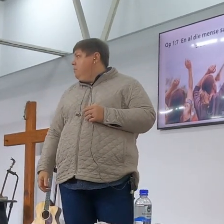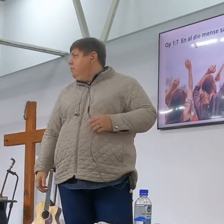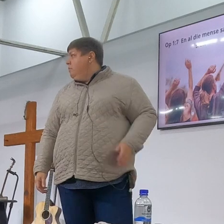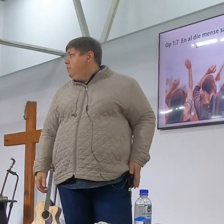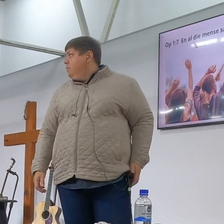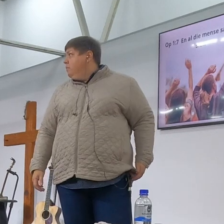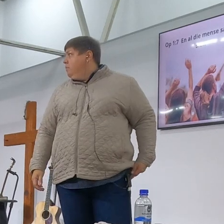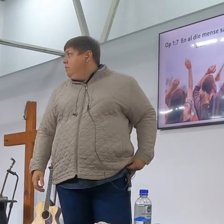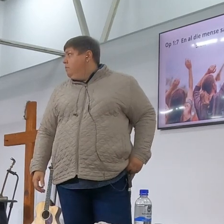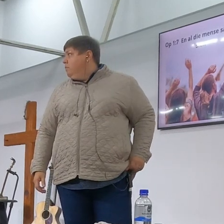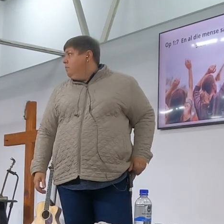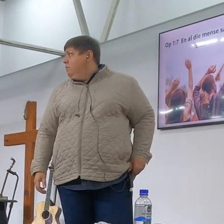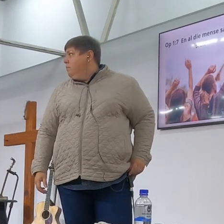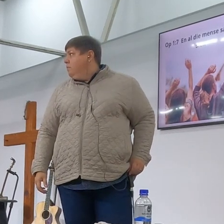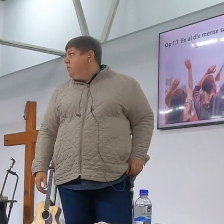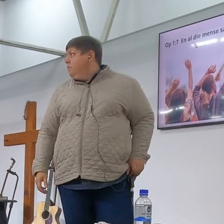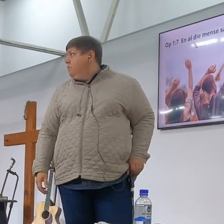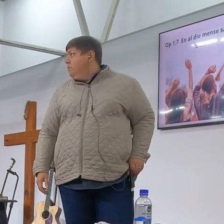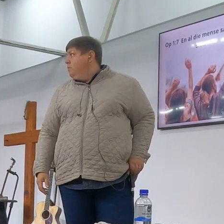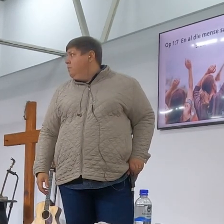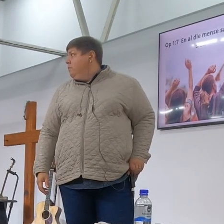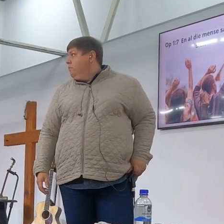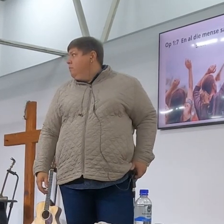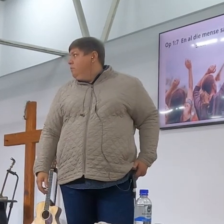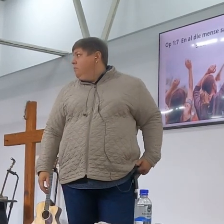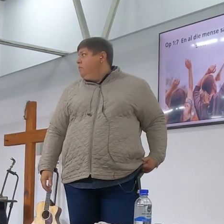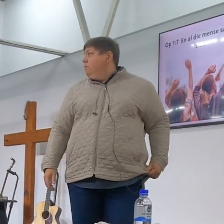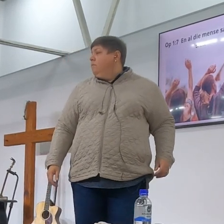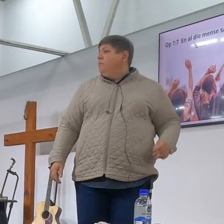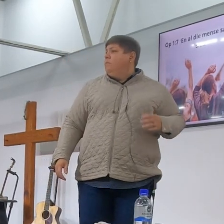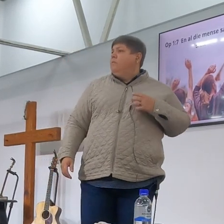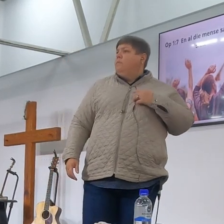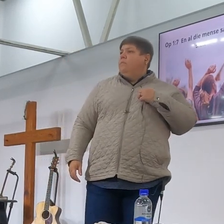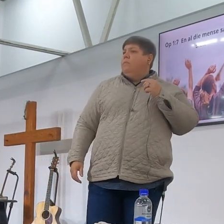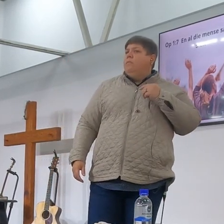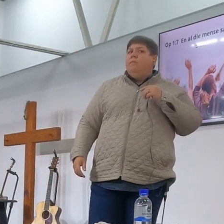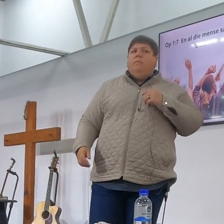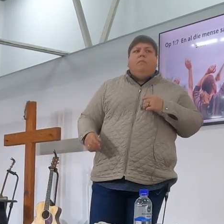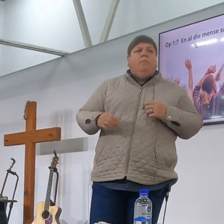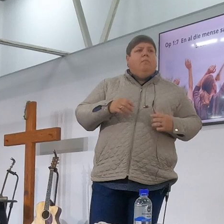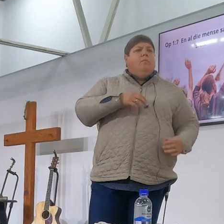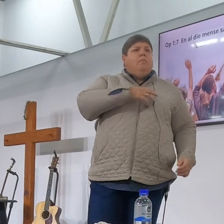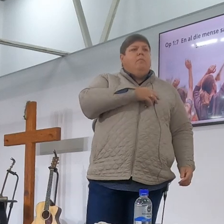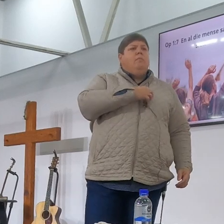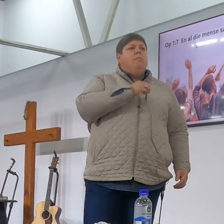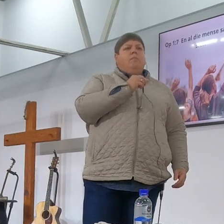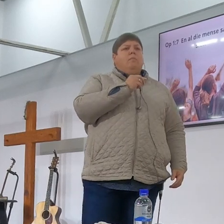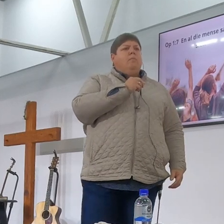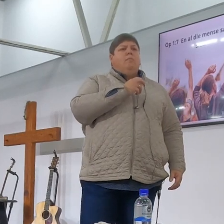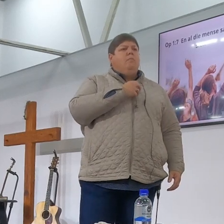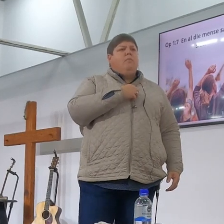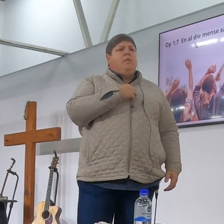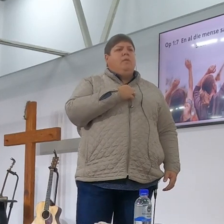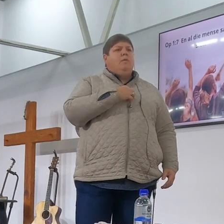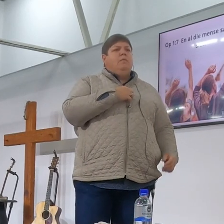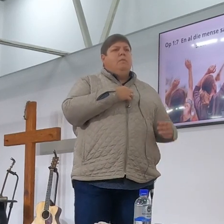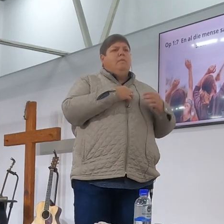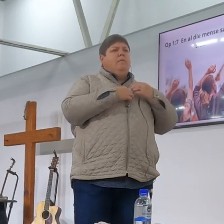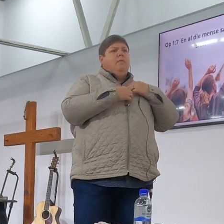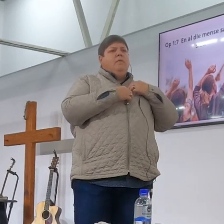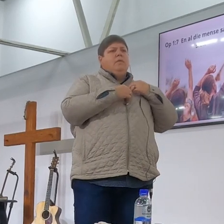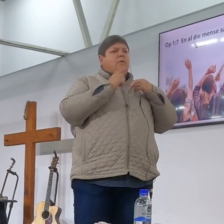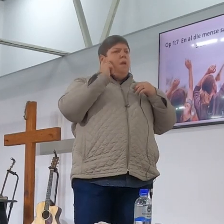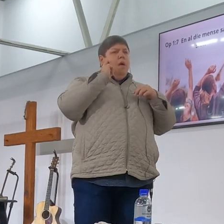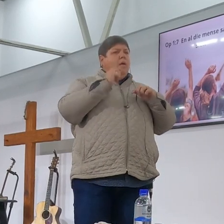ouers, maar vir die gemeenskap, vir julle toerus, om te verstaan die gemeenskap waarin ons kinders lewe, is 'n gevaarlike